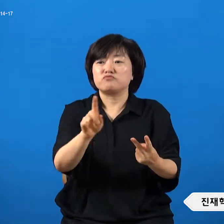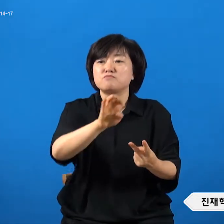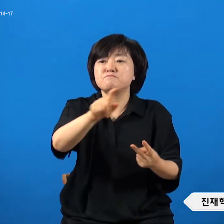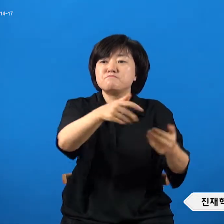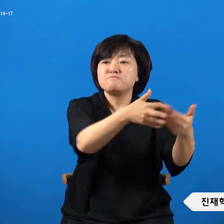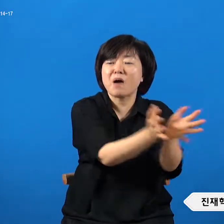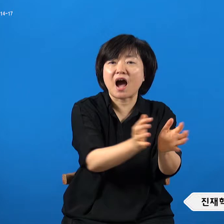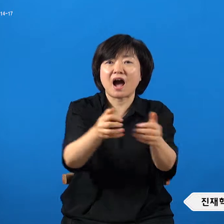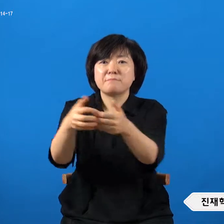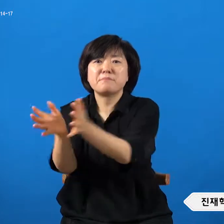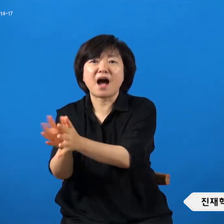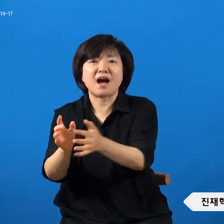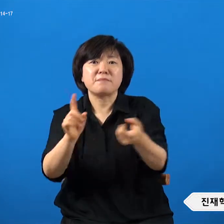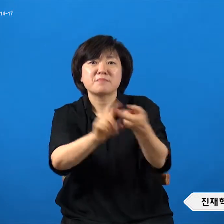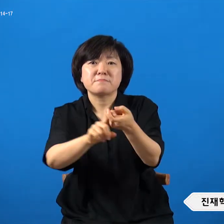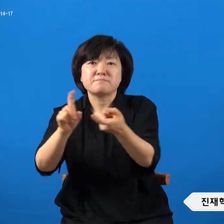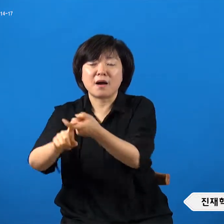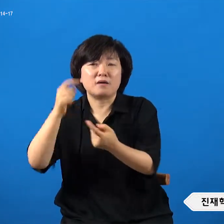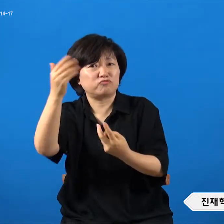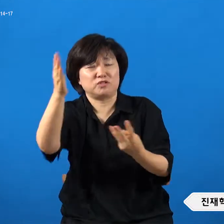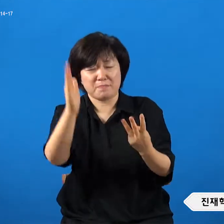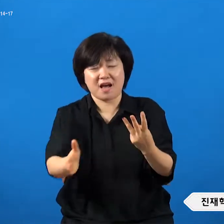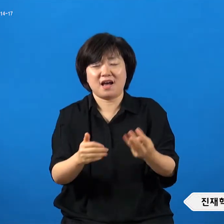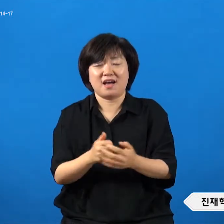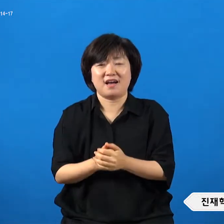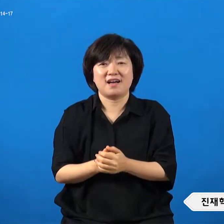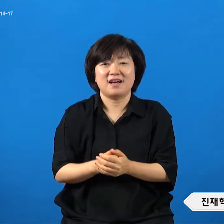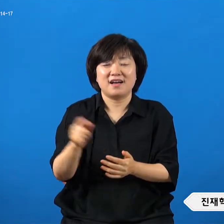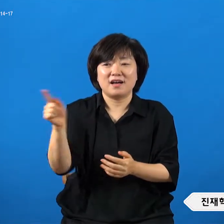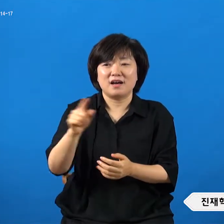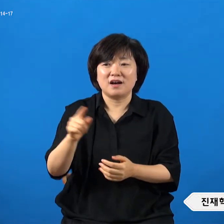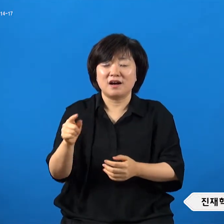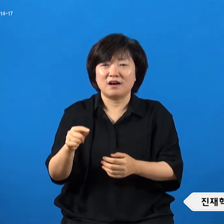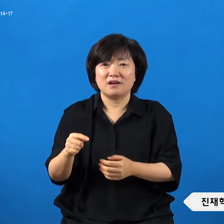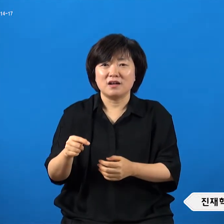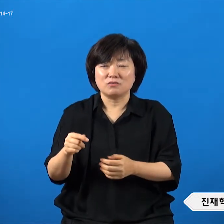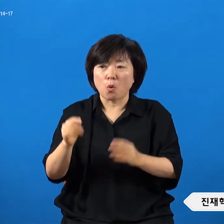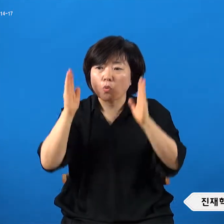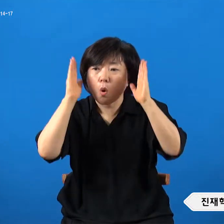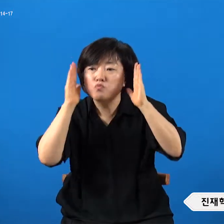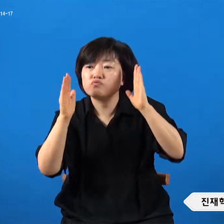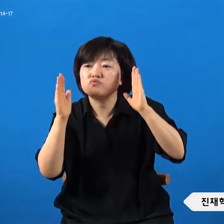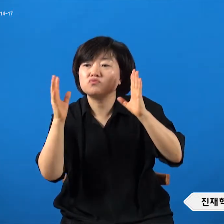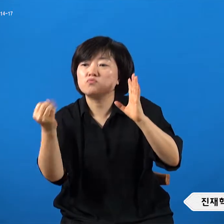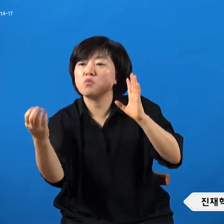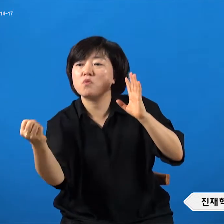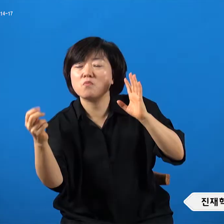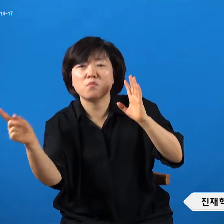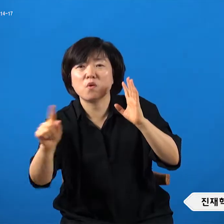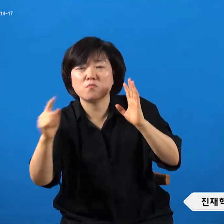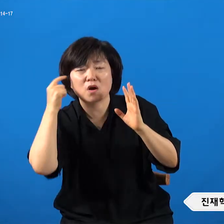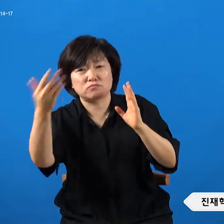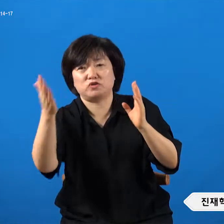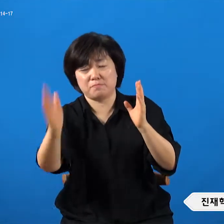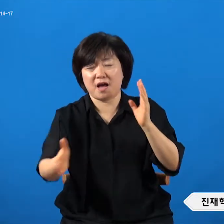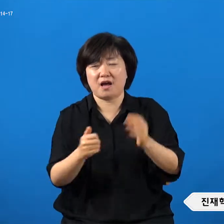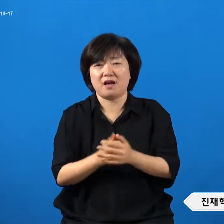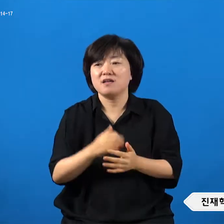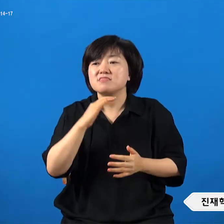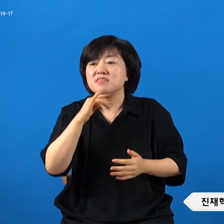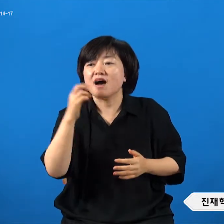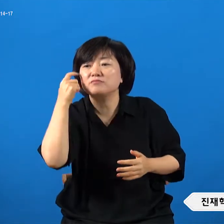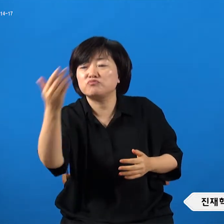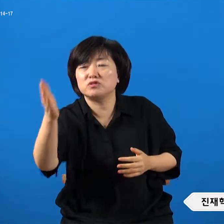말라, 학업을 묻지 말라, 재산을 묻지 말라, 고향을 묻지 말라, 나이를 묻지 말라, 소득을